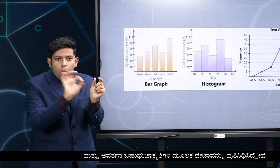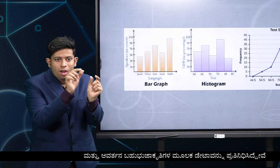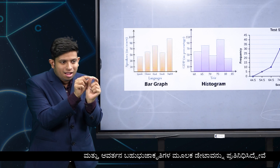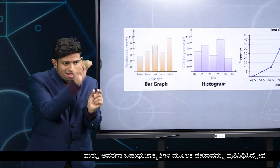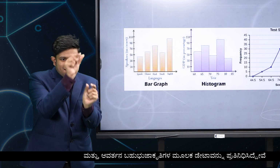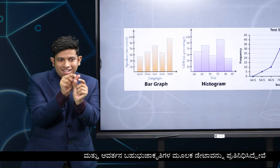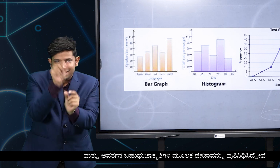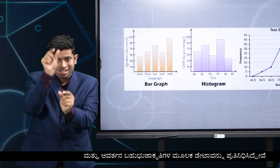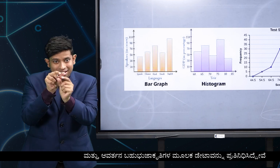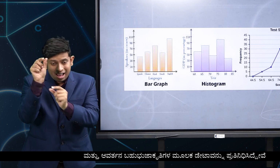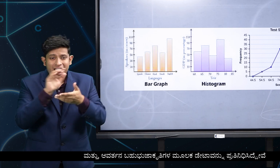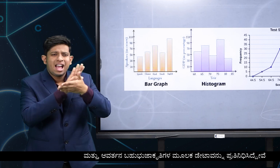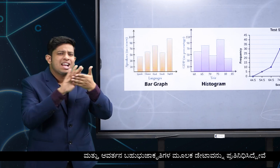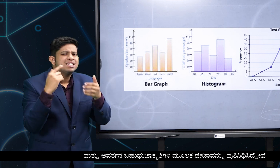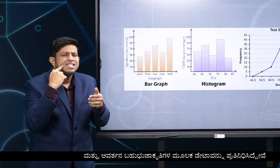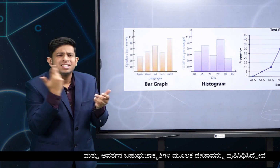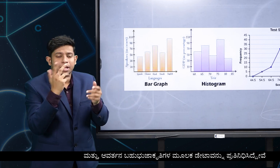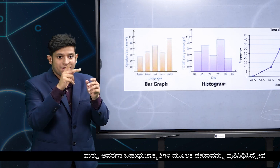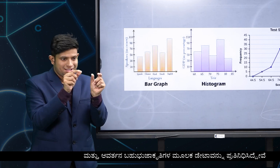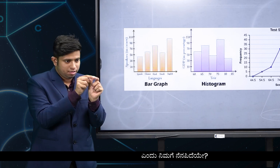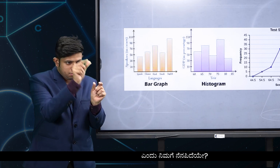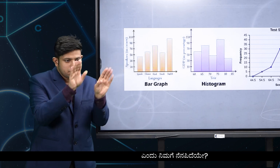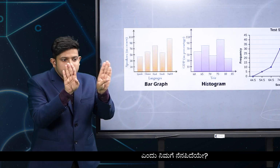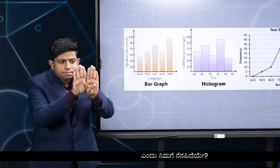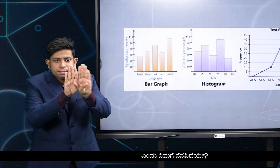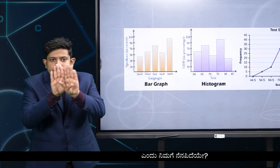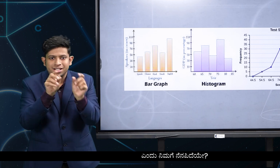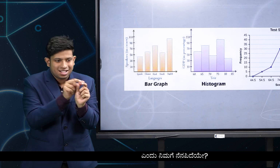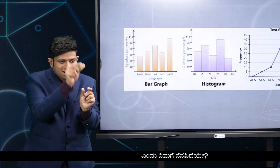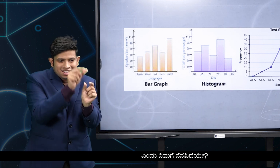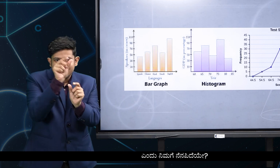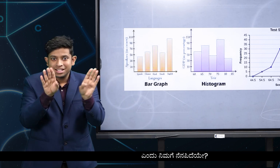ಮೂಲಕ ಡೇಟಾವನ್ನು ಪ್ರತಿನಿಧಿಸಿದ್ದೇವೆ ಎಂದು ನಿಮಗೆ ನೆನಪಿದೆಯೇ?